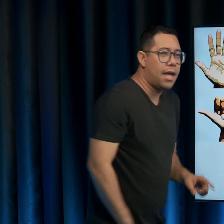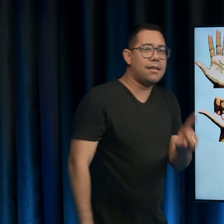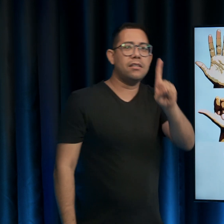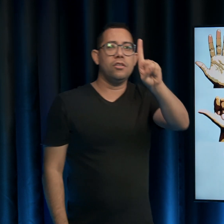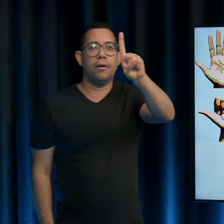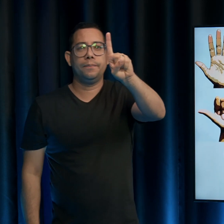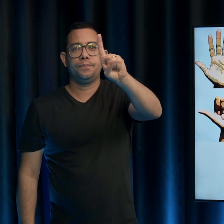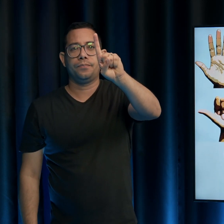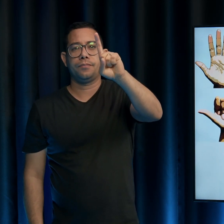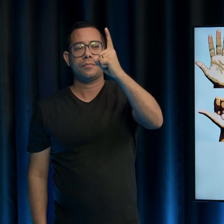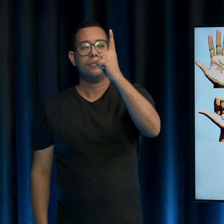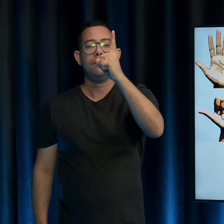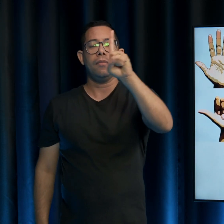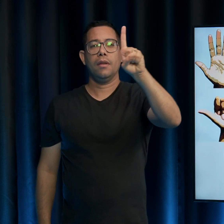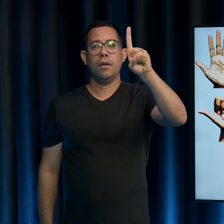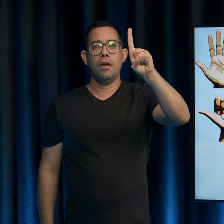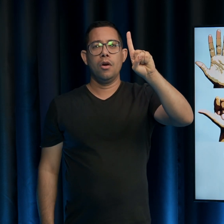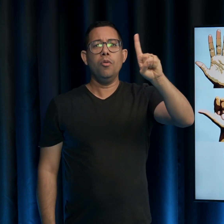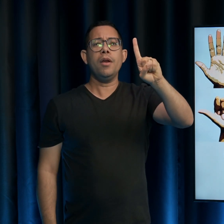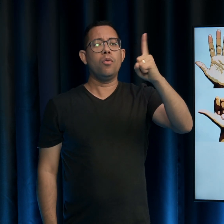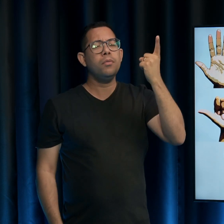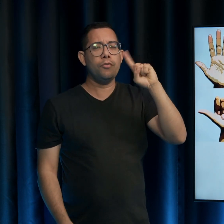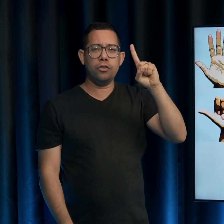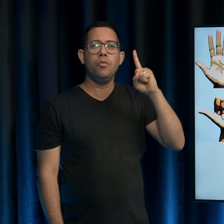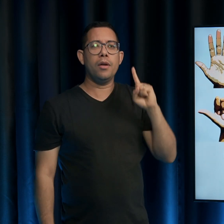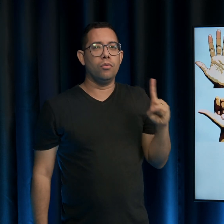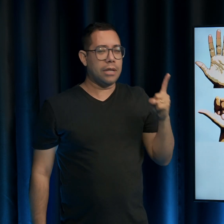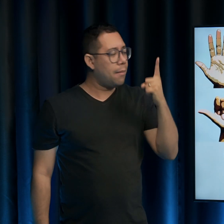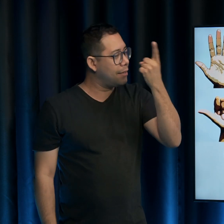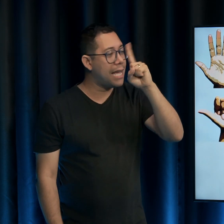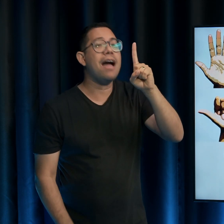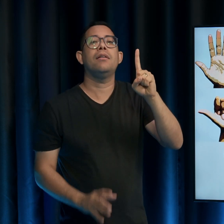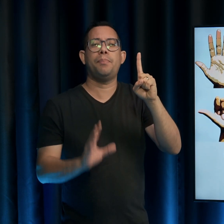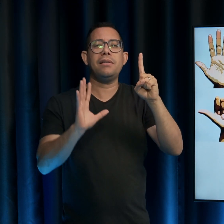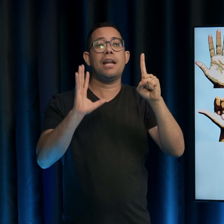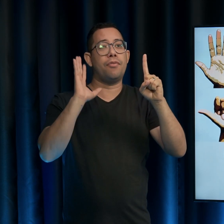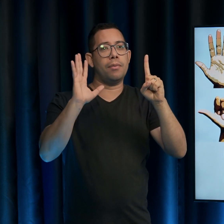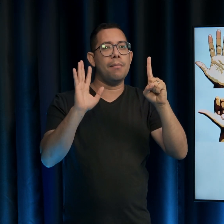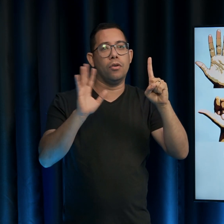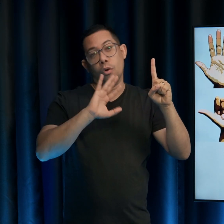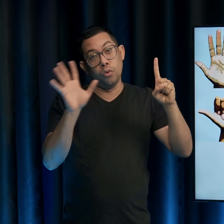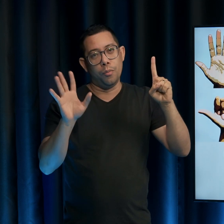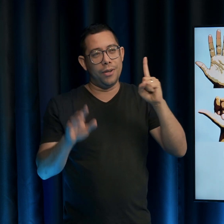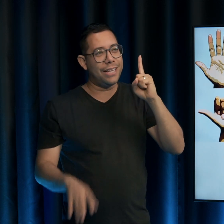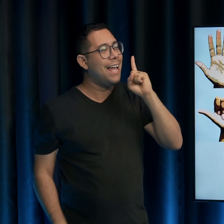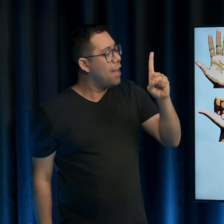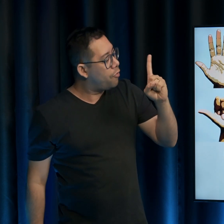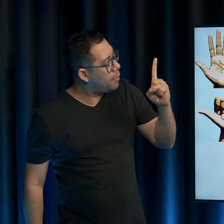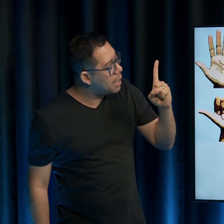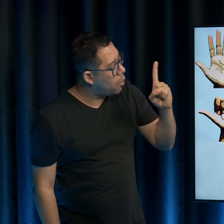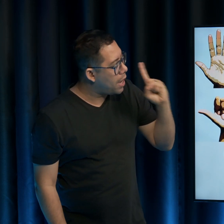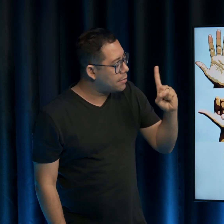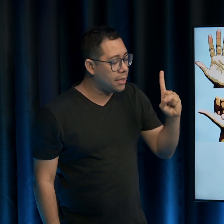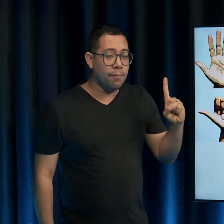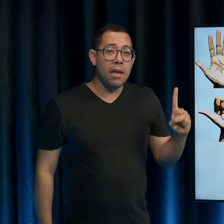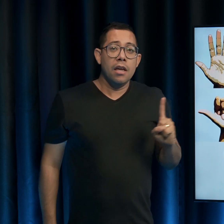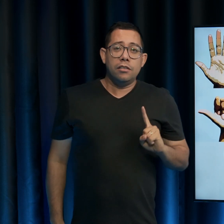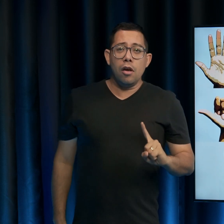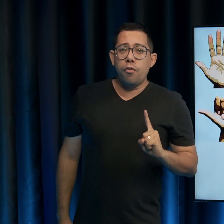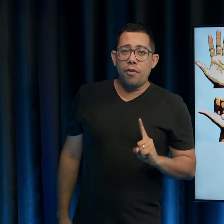assim, ó. Número 1, como se fosse o número 1, tá? Mas pensa na forma da mão, não no número, tá? Forma da mão, essa aqui. Se eu for falar